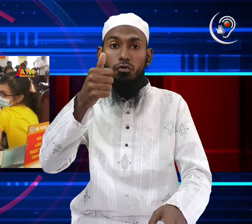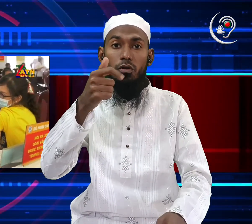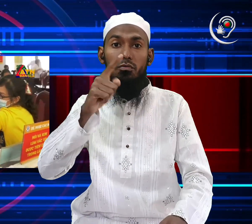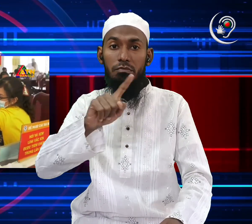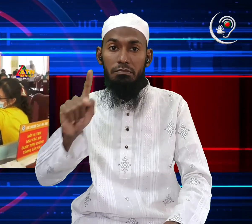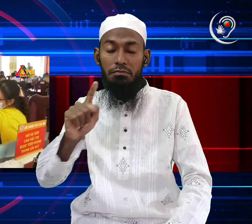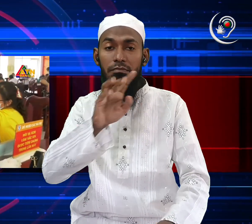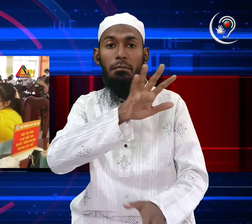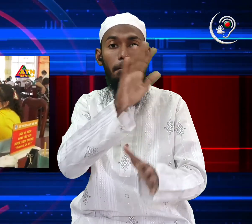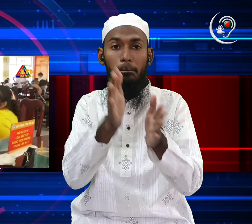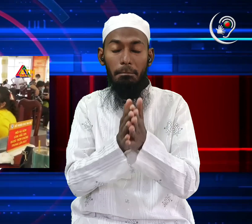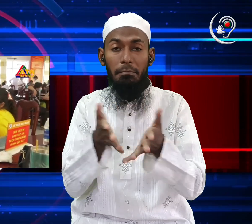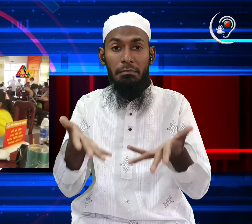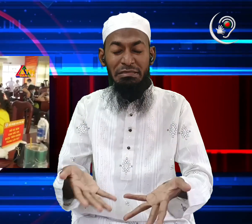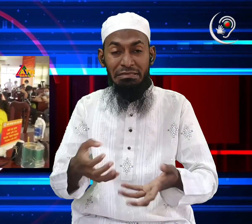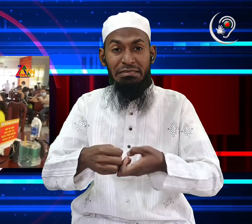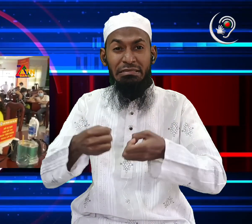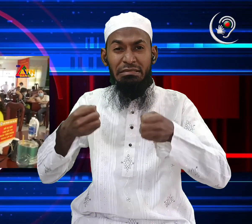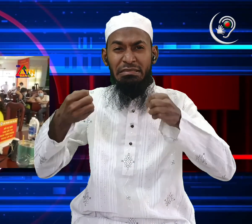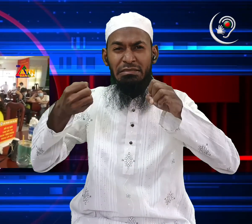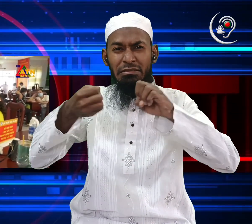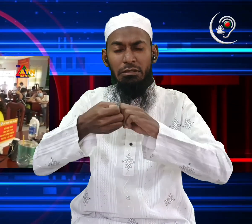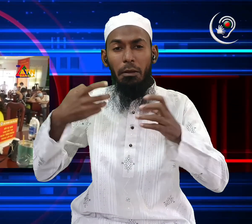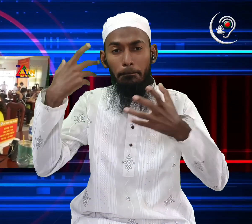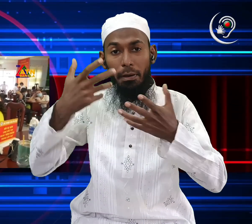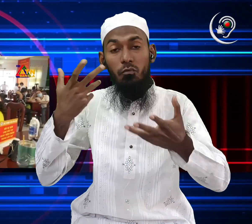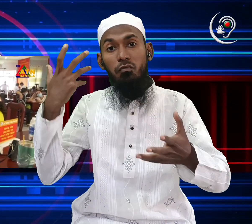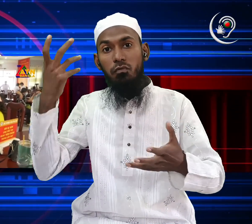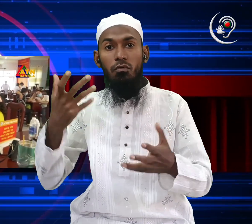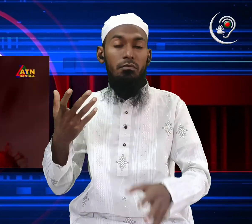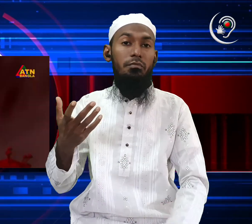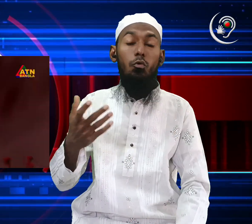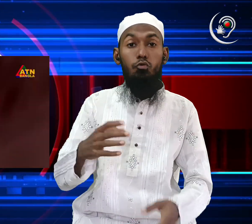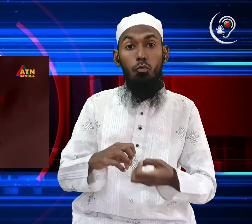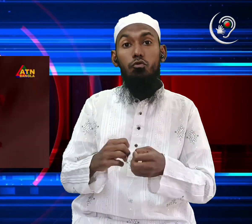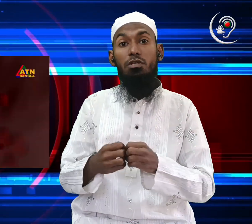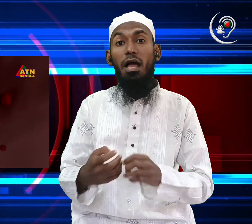করে। মায়োকার্ডিটি ও পেরিকার্ডিটি উভয়ই বেশ বিরল শারীরিক জটিলতা।